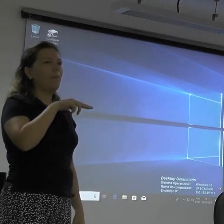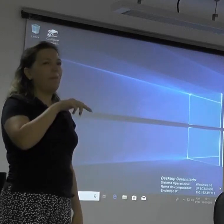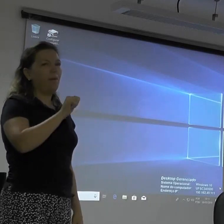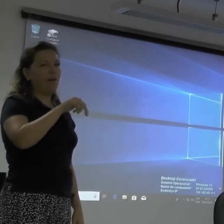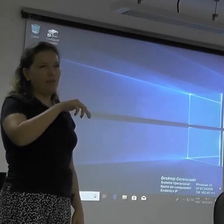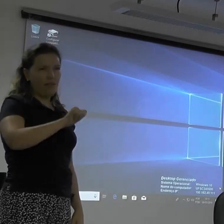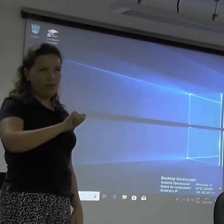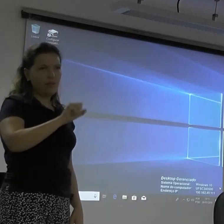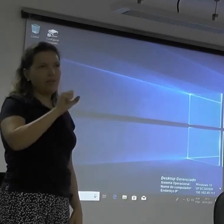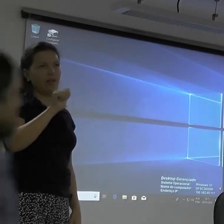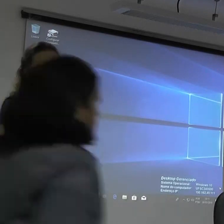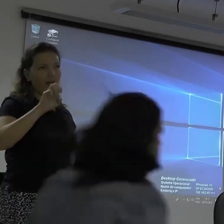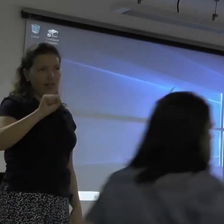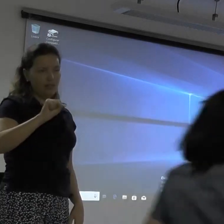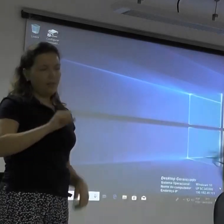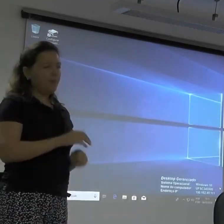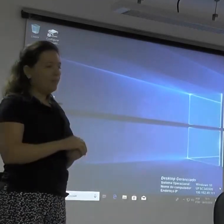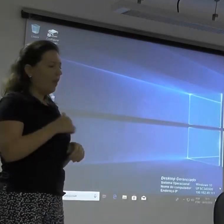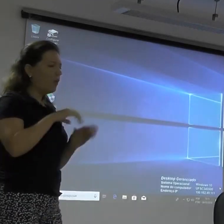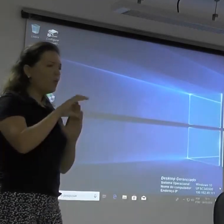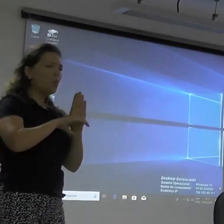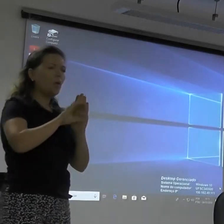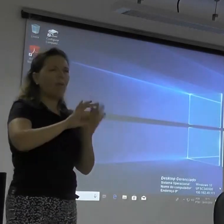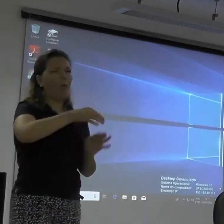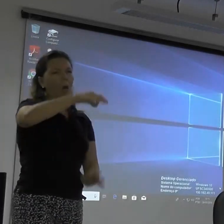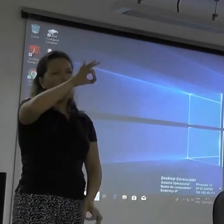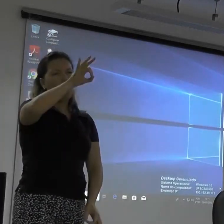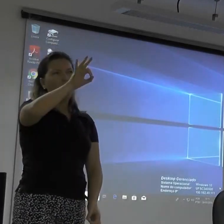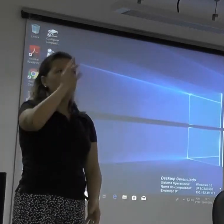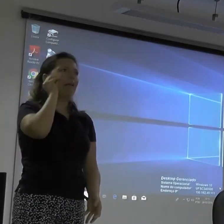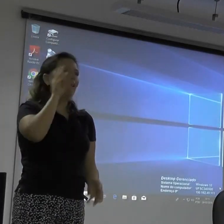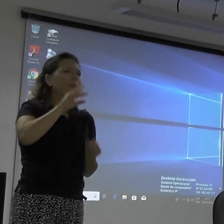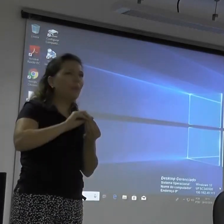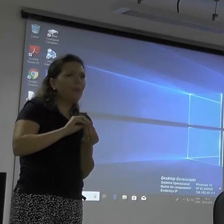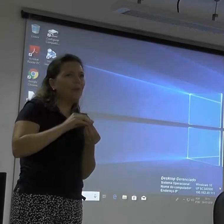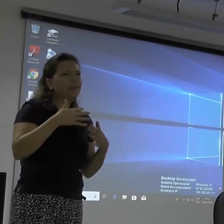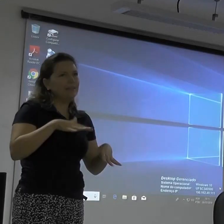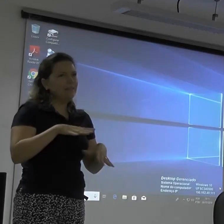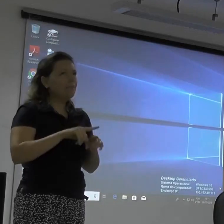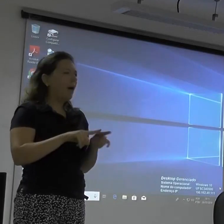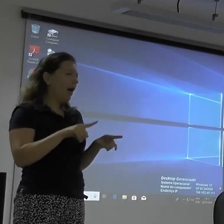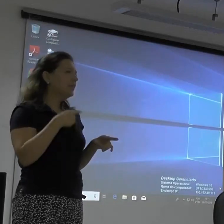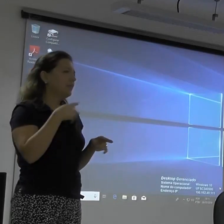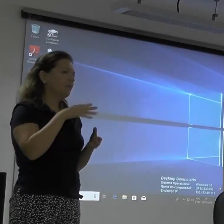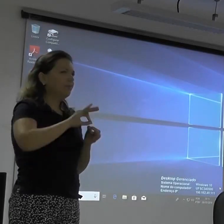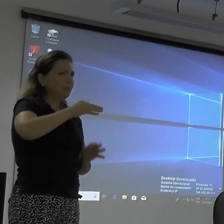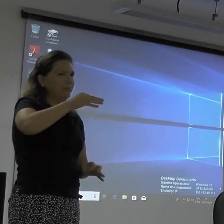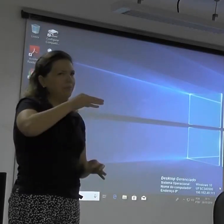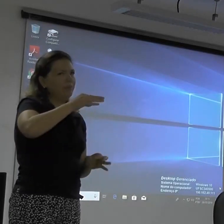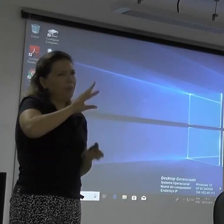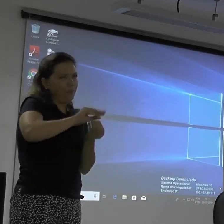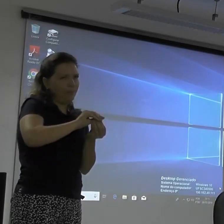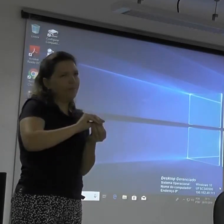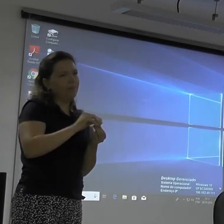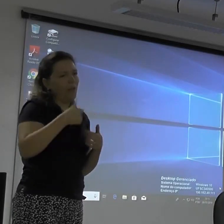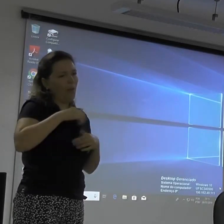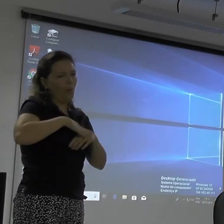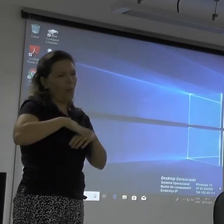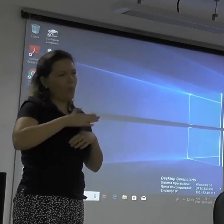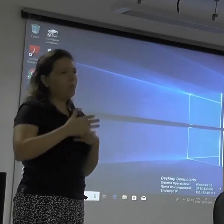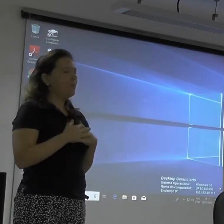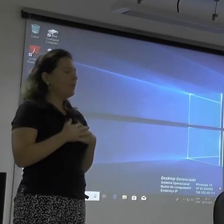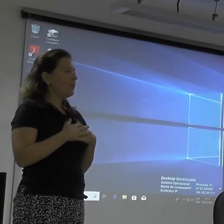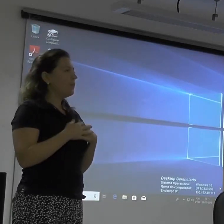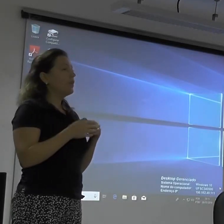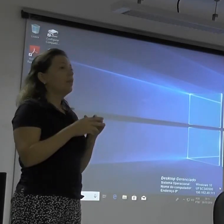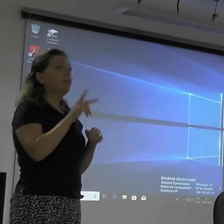Salles. Eu fiz aqui um currículo dela, era muito longo, eu me permiti resumir.